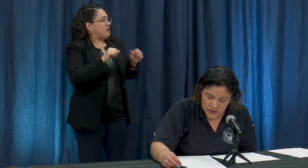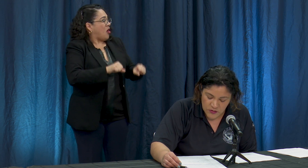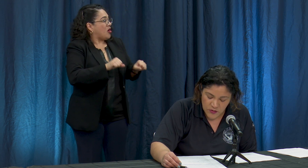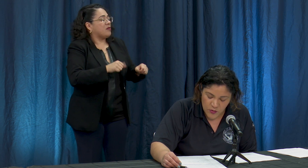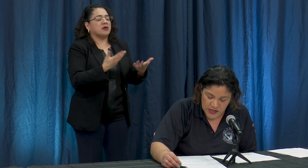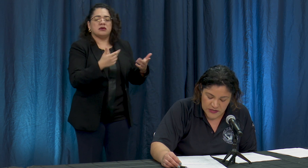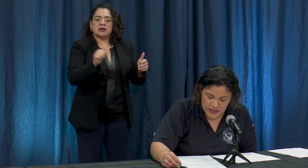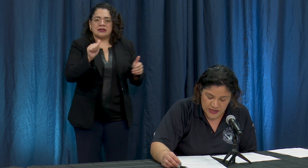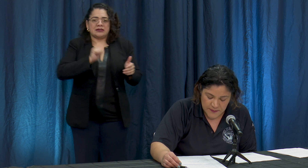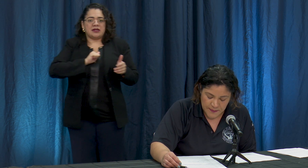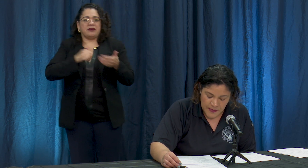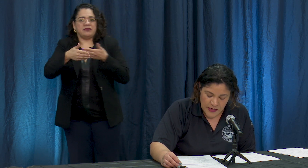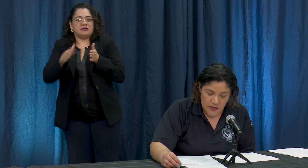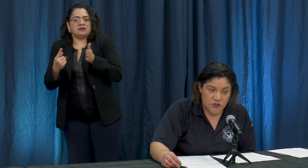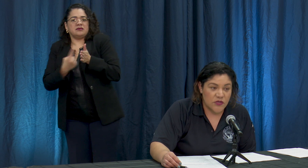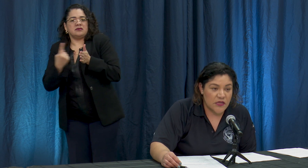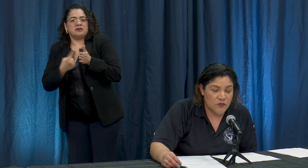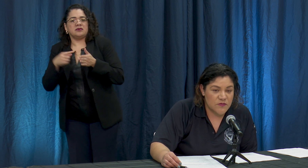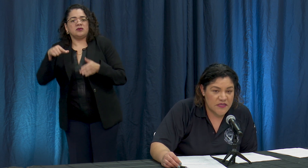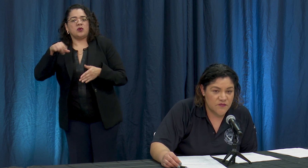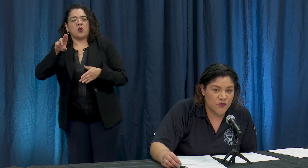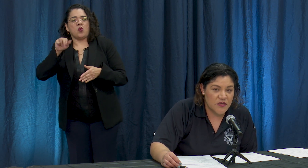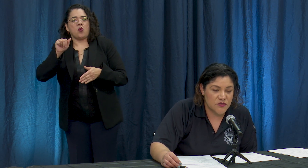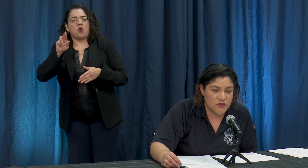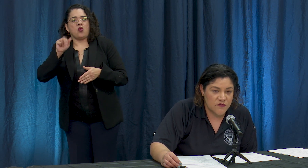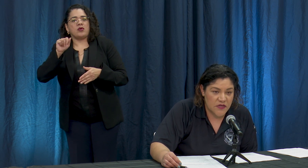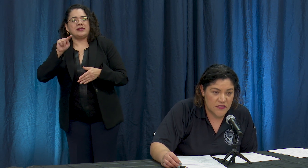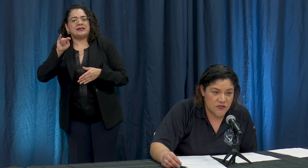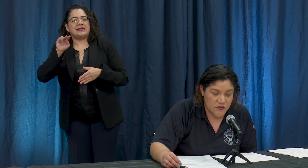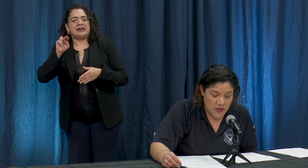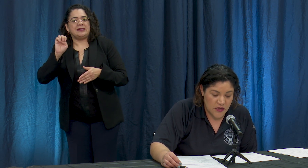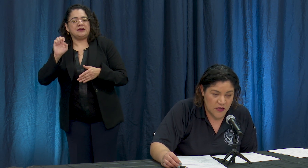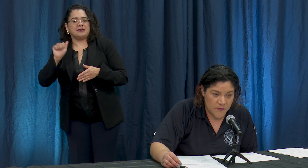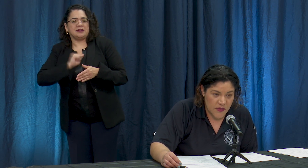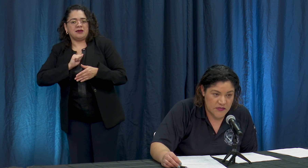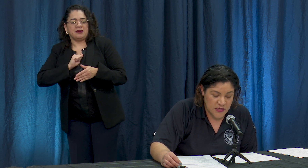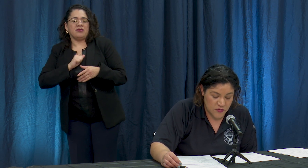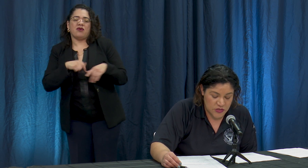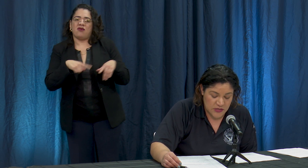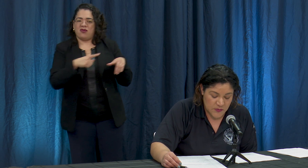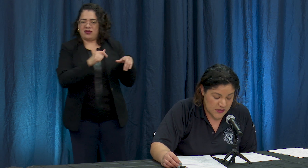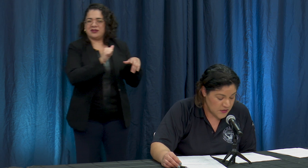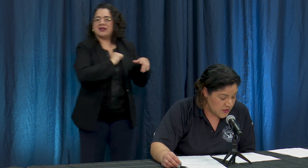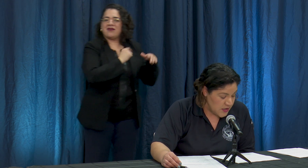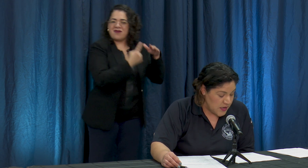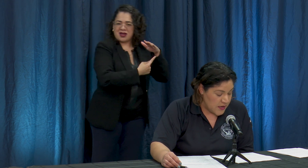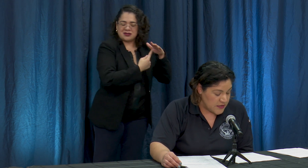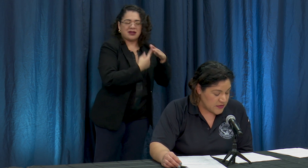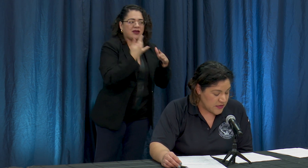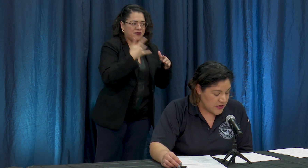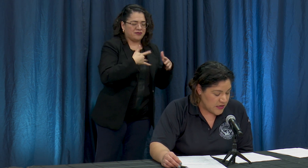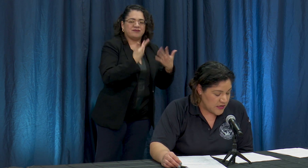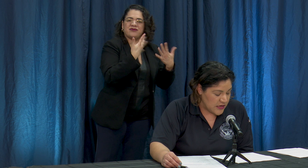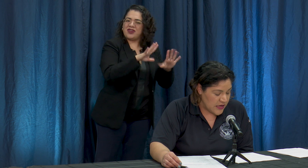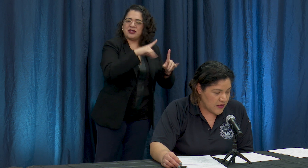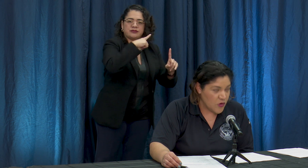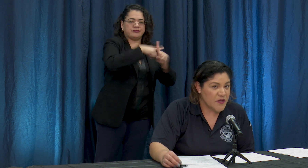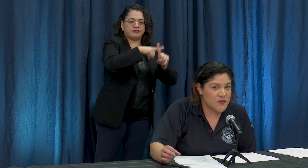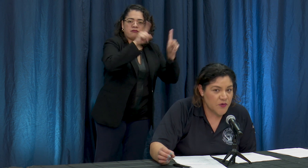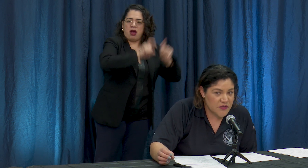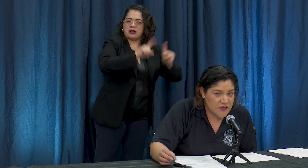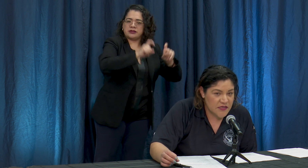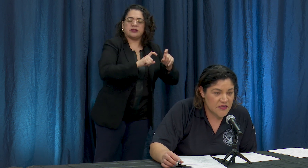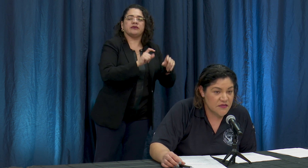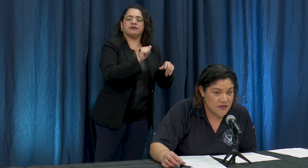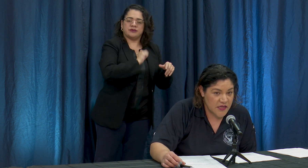la autocuarentena. Tendremos más información sobre esto esta noche también. Lo